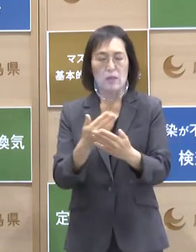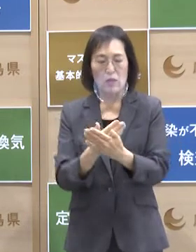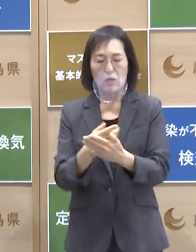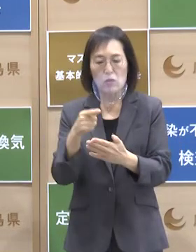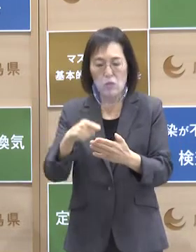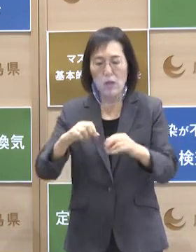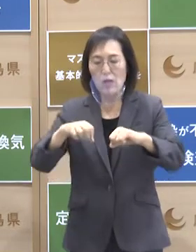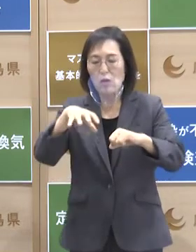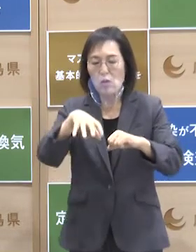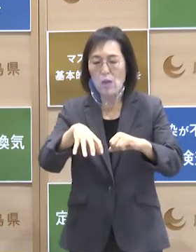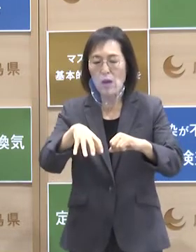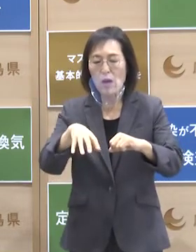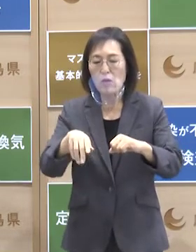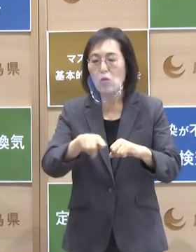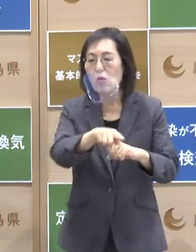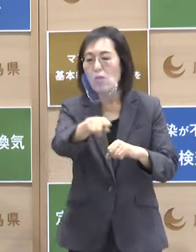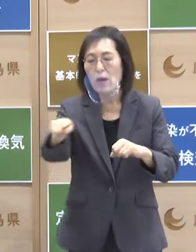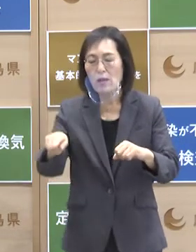していくと、